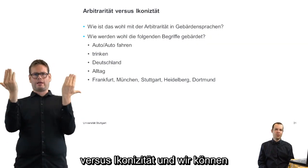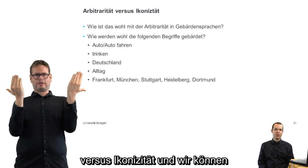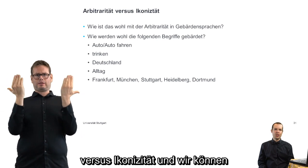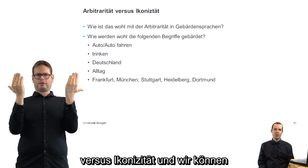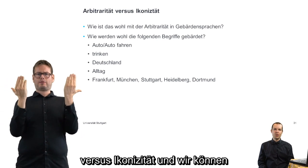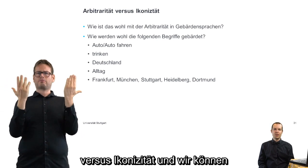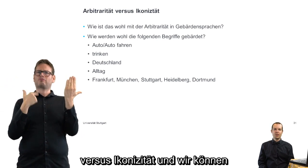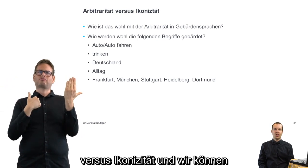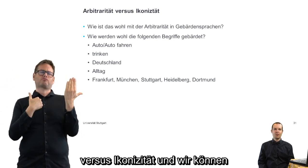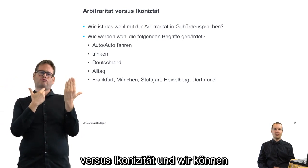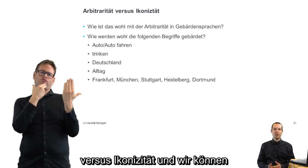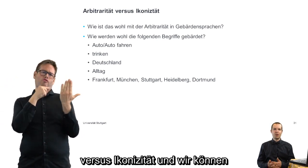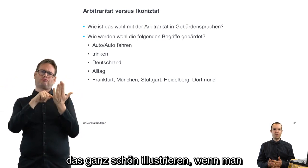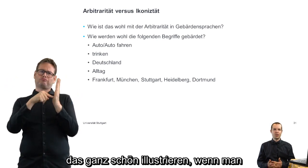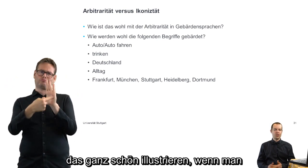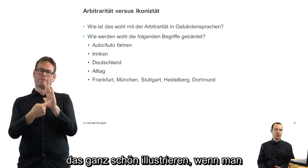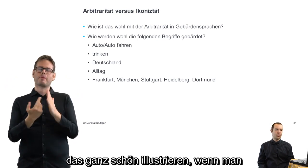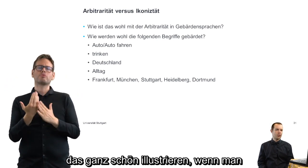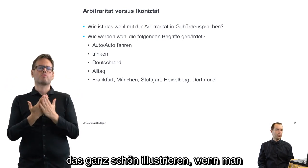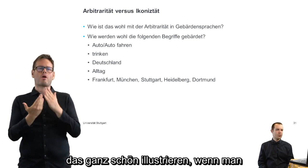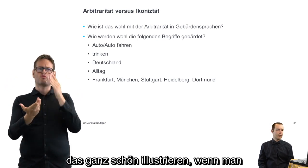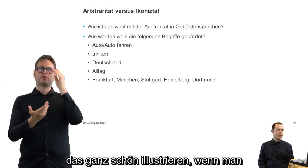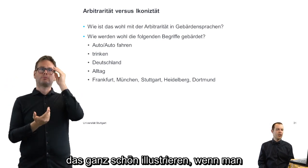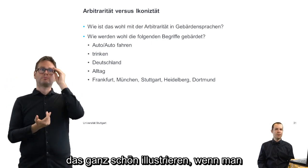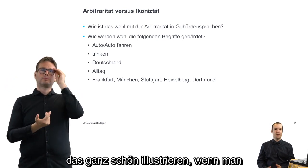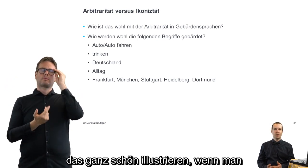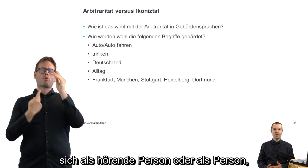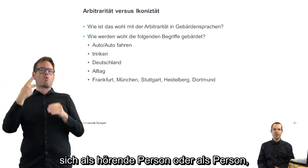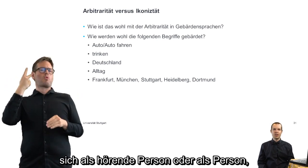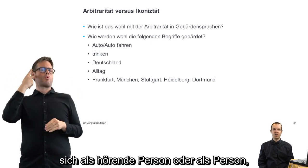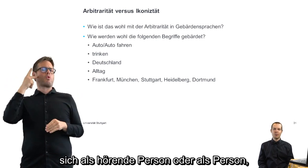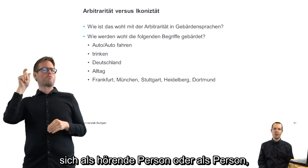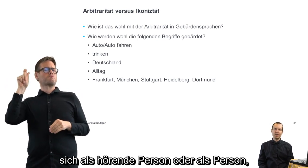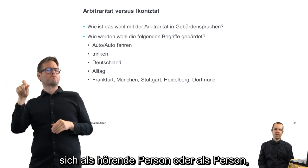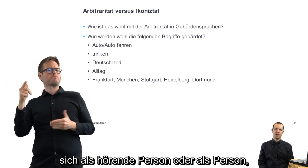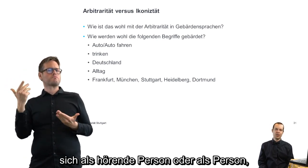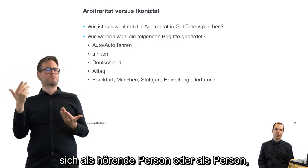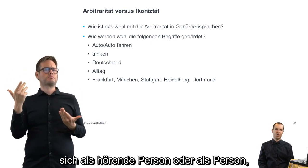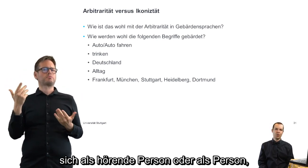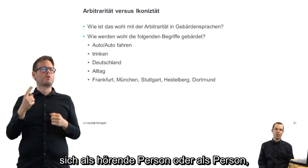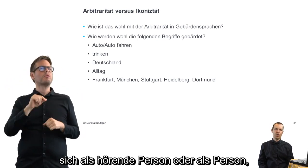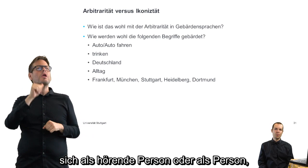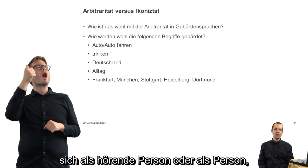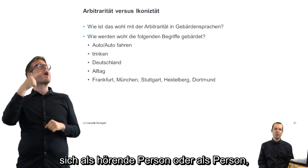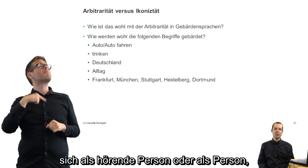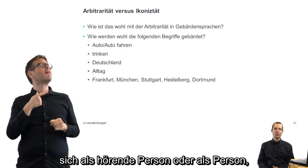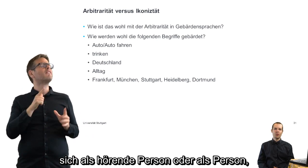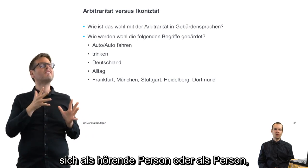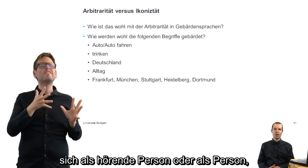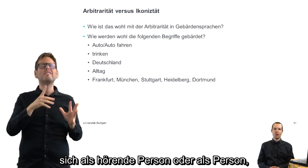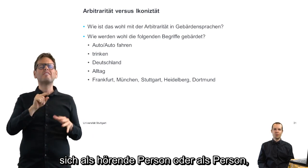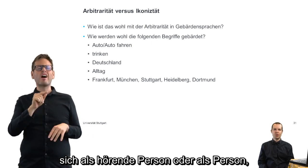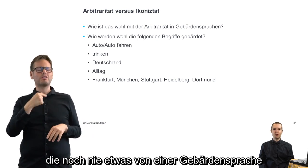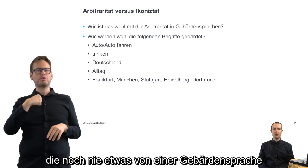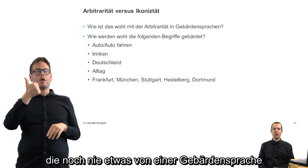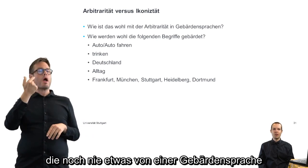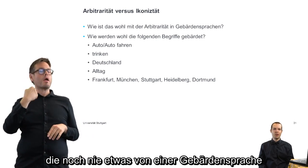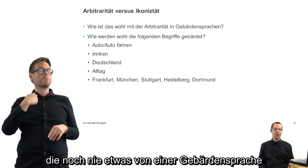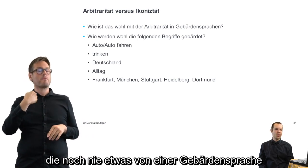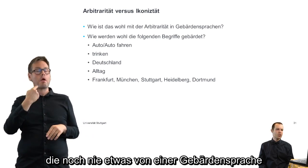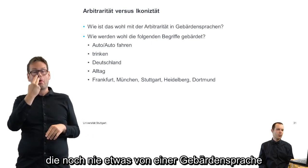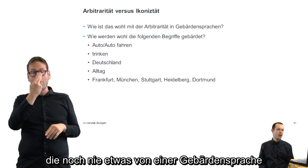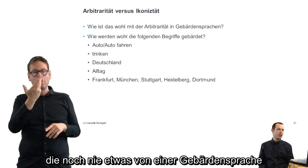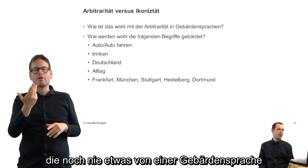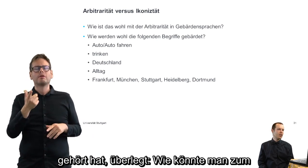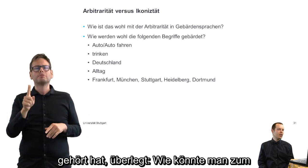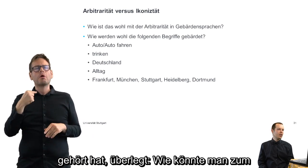versus Ikonizität und wir können das ganz schön illustrieren, wenn man sich als hörende Person oder als Person, die noch nie was